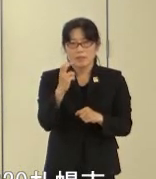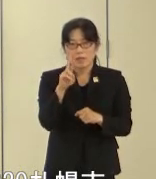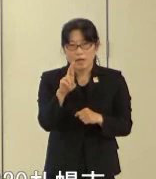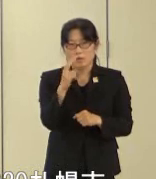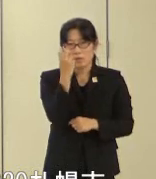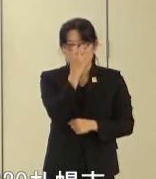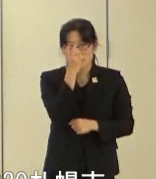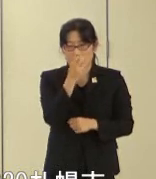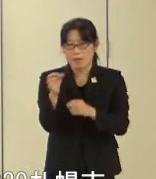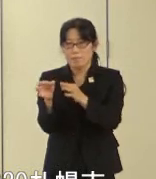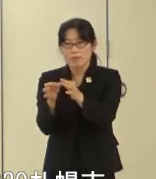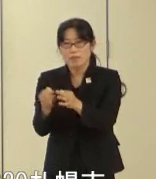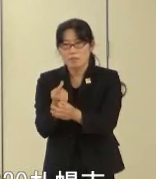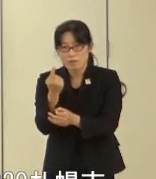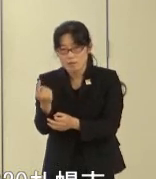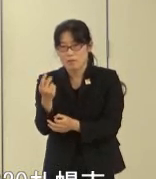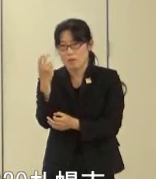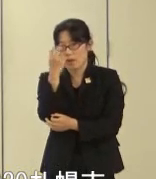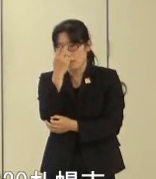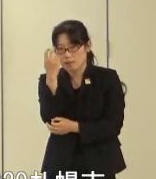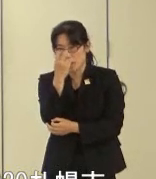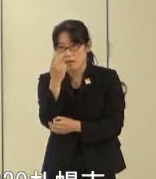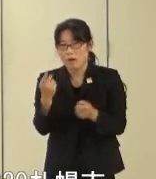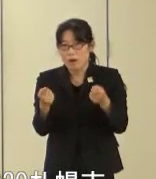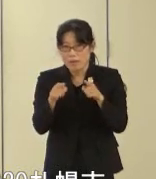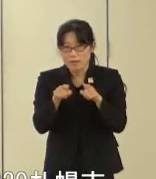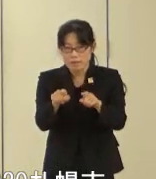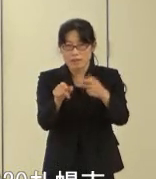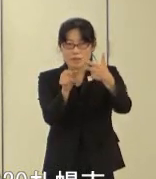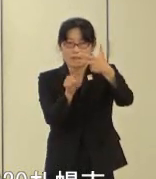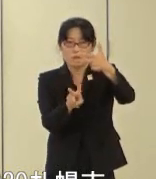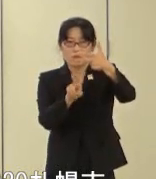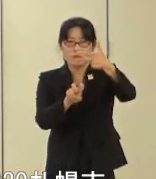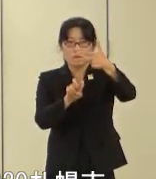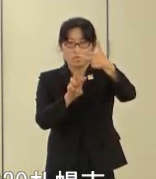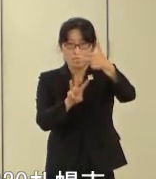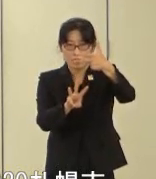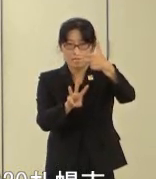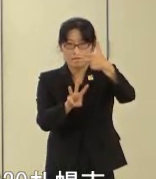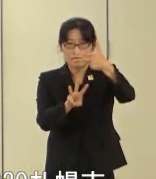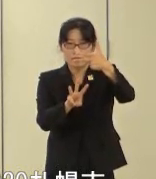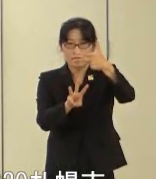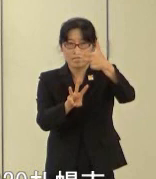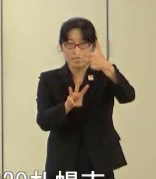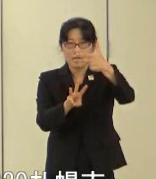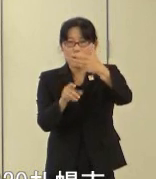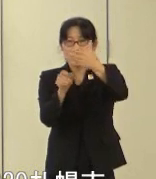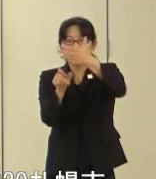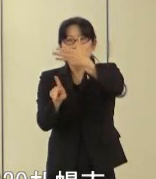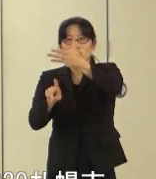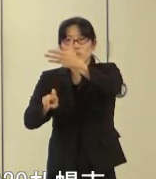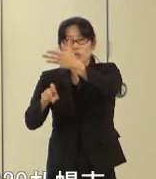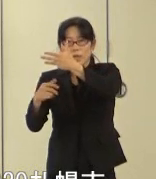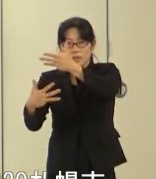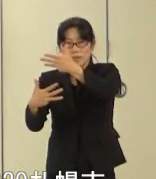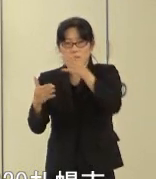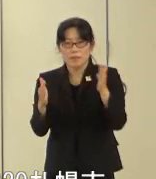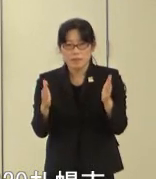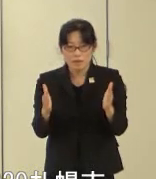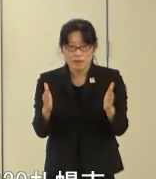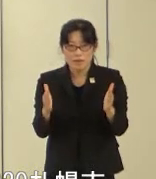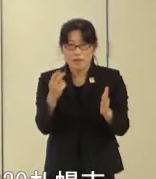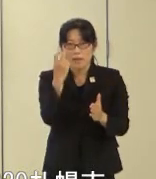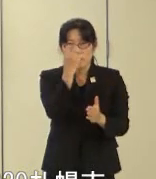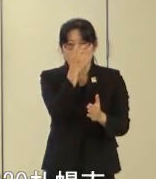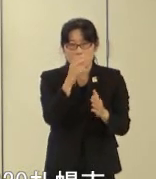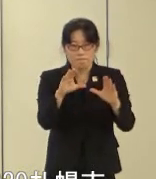位での検査合わせまして、これは7月の23日から8月の18日までであります。けれども検